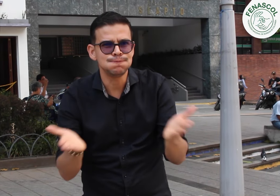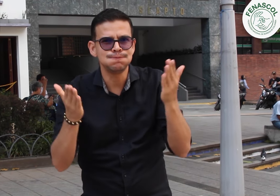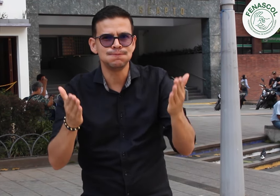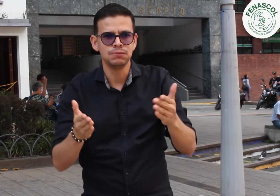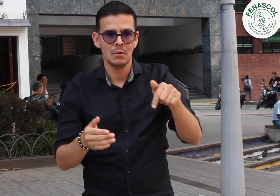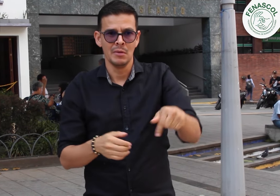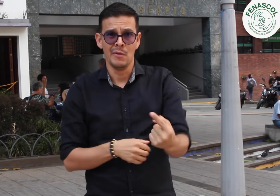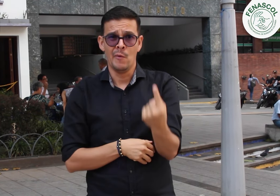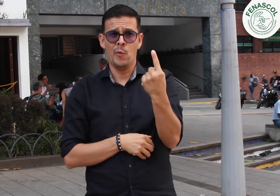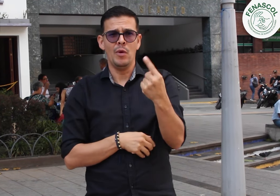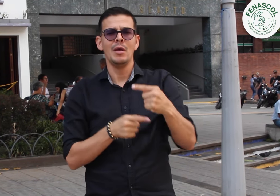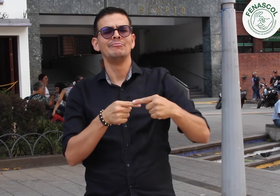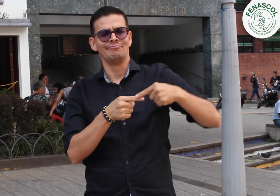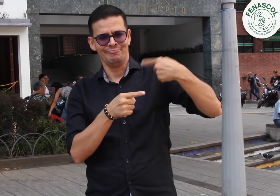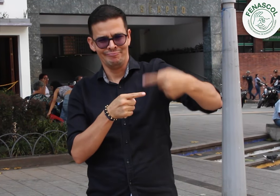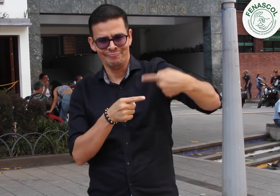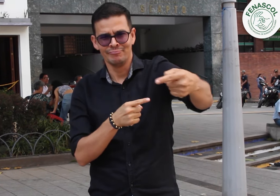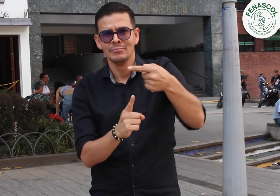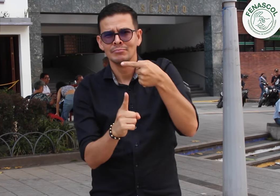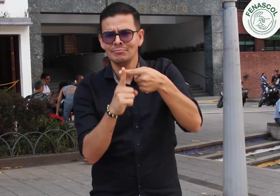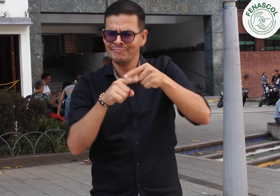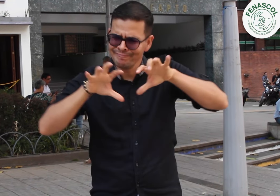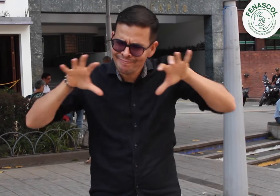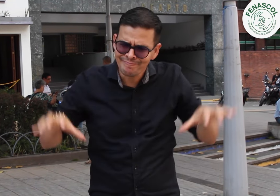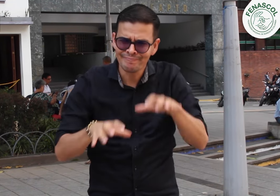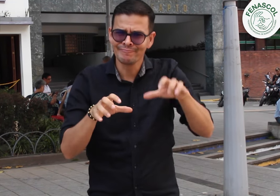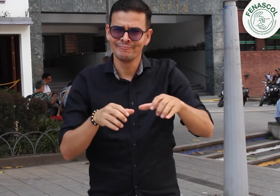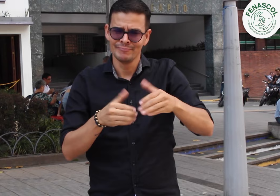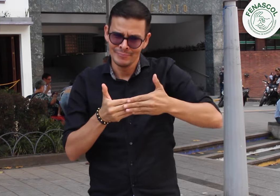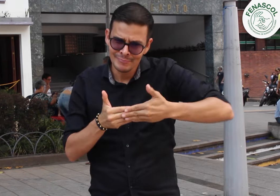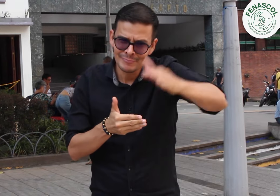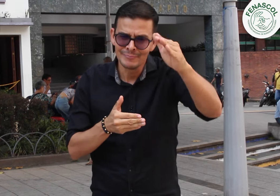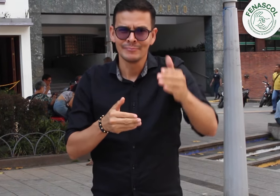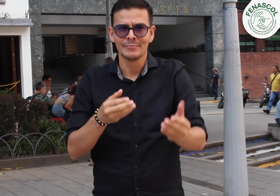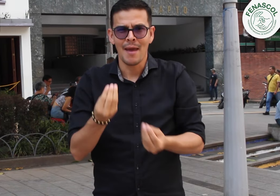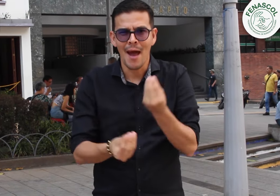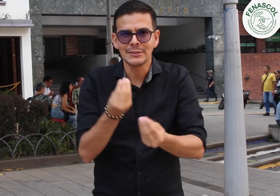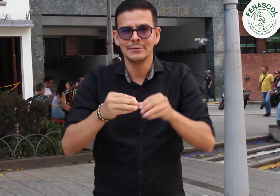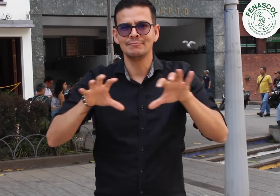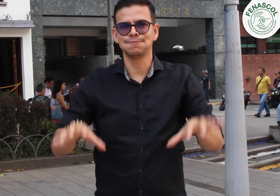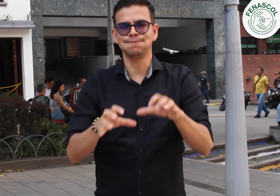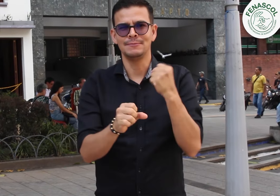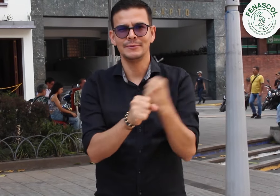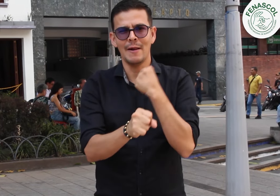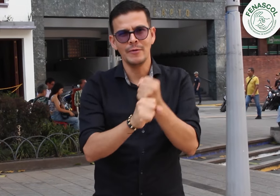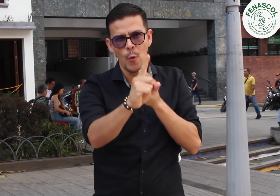participativas de apoyo mutuo y se realizarán más con el único fin de apoyar a la juventud